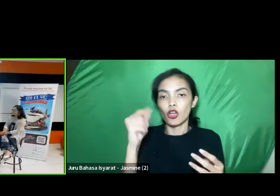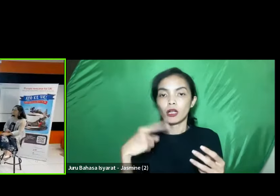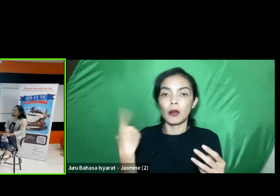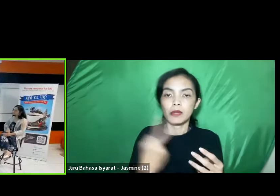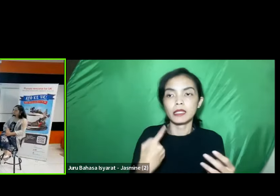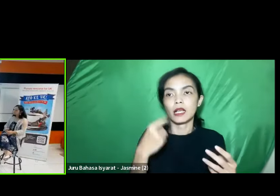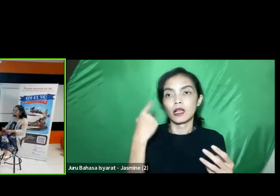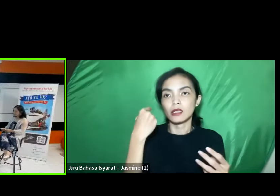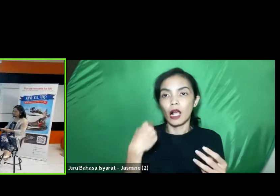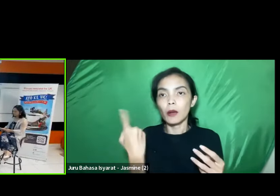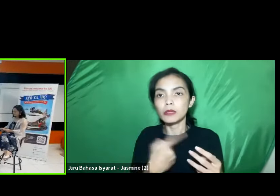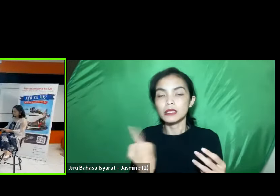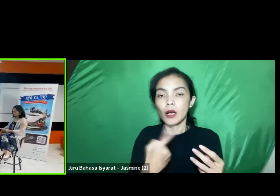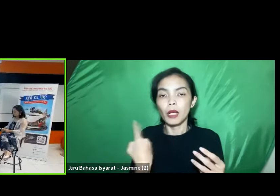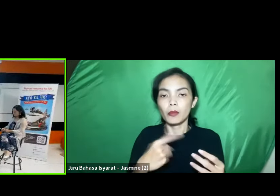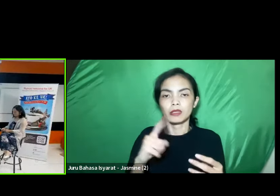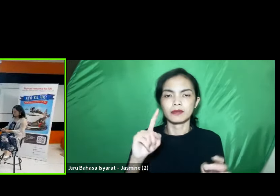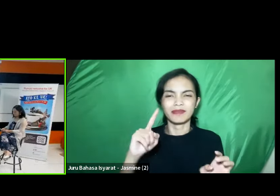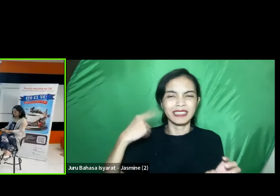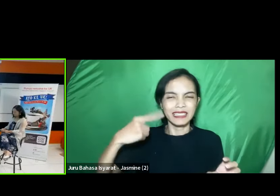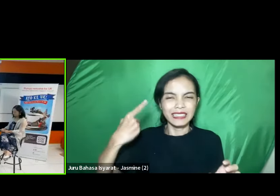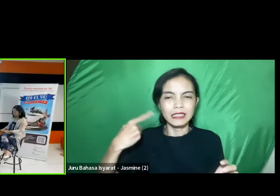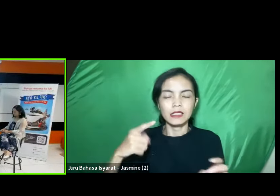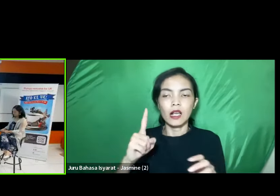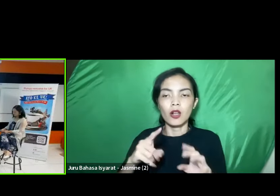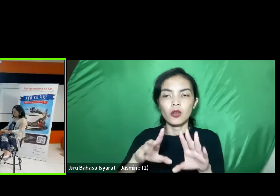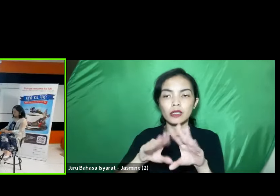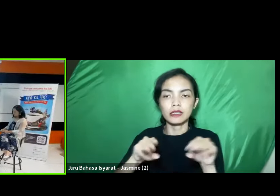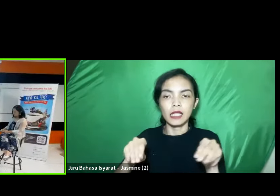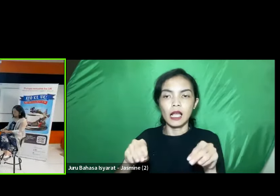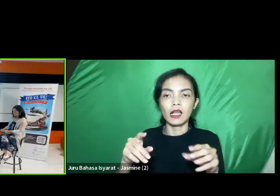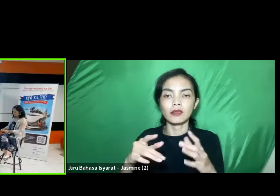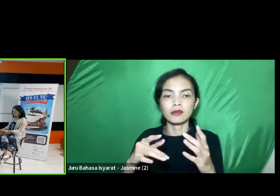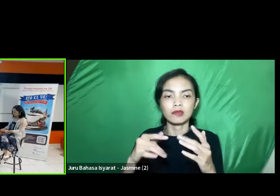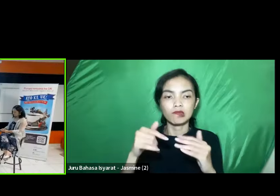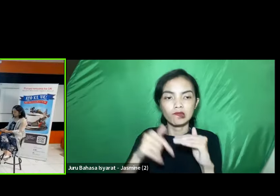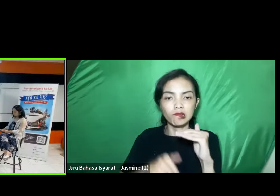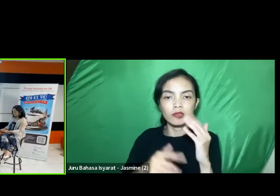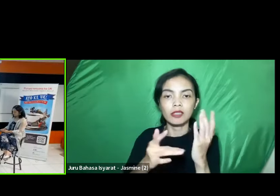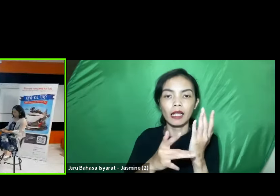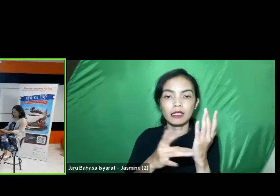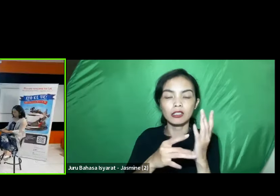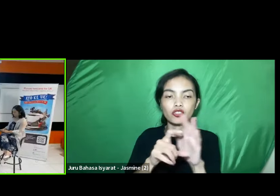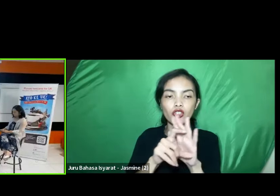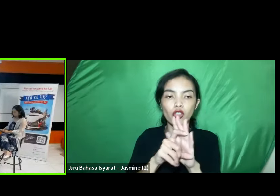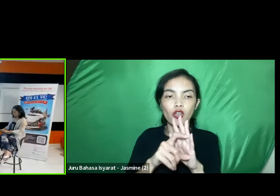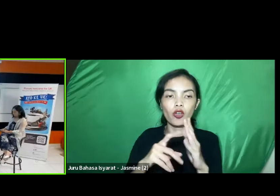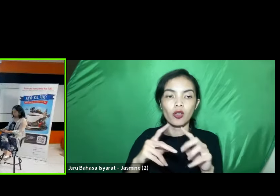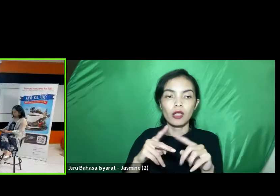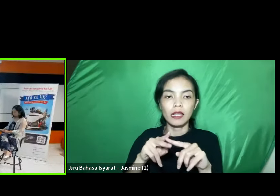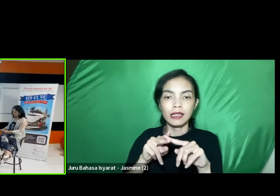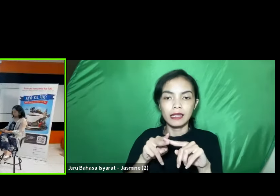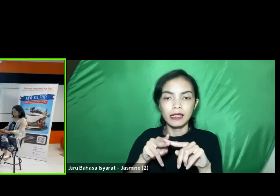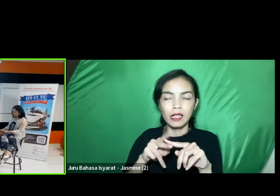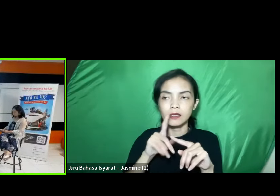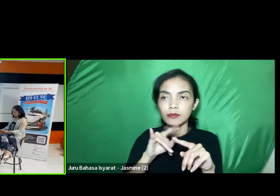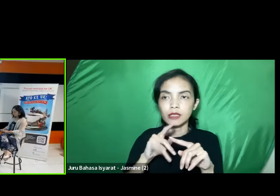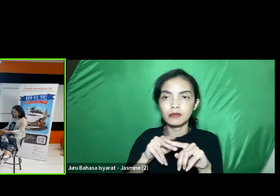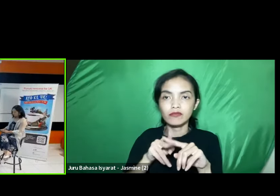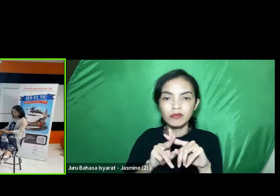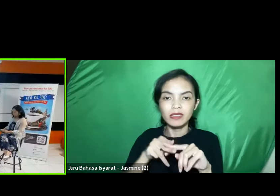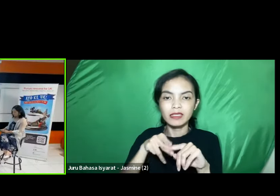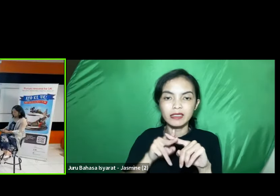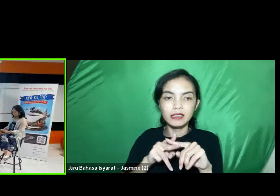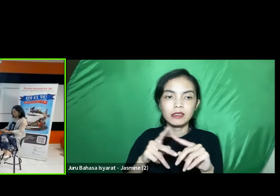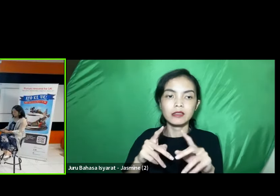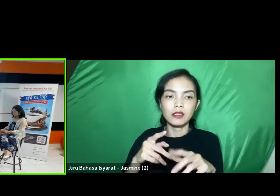banget terutama Sorry nih ya teman-teman yang memang pekerjaannya lumayan teknis misalkan engineir itu lumayan nanti ceritanya Iya soalnya